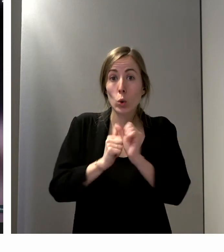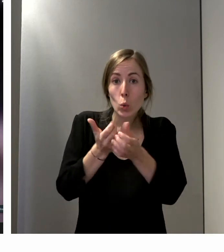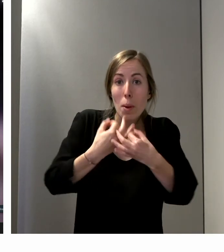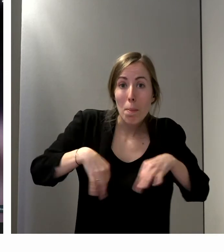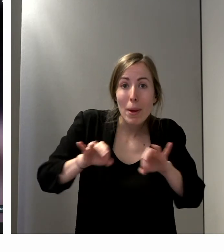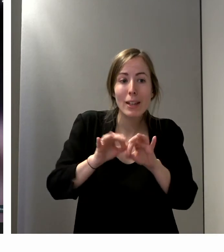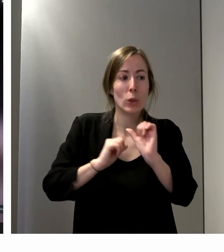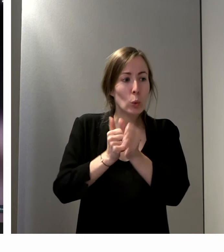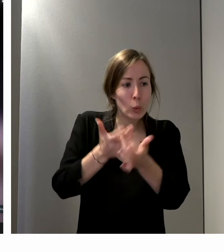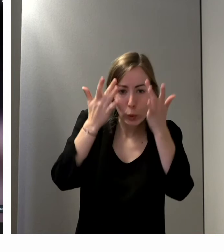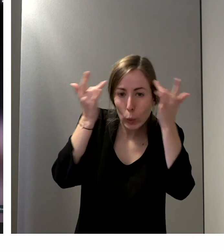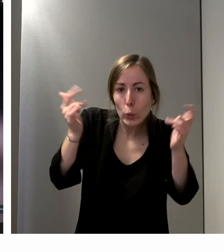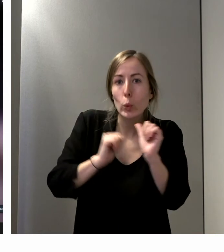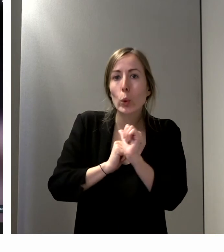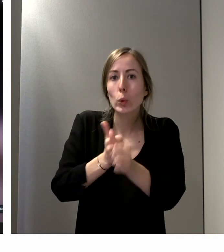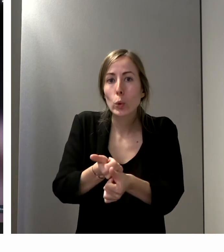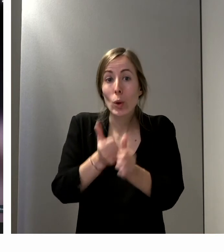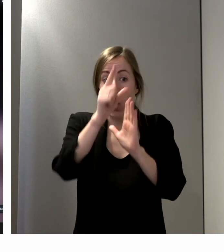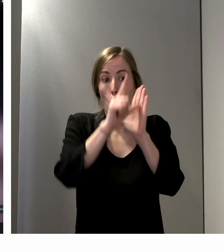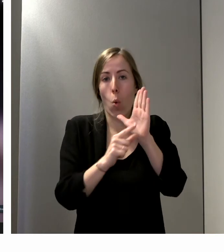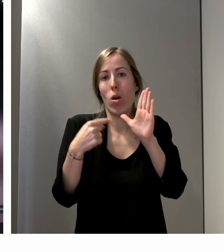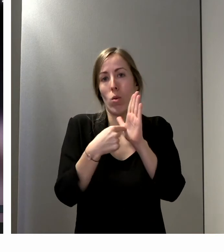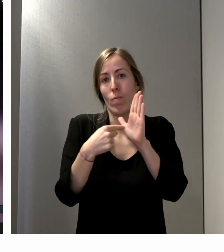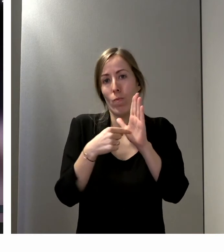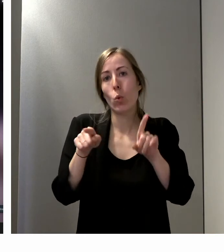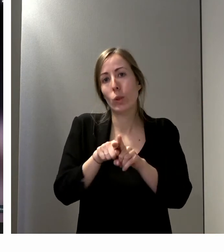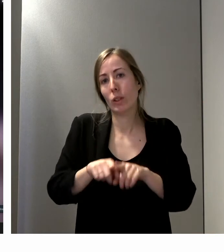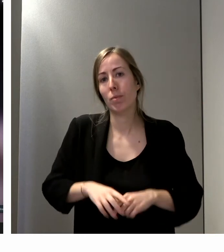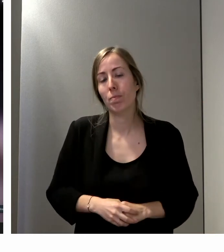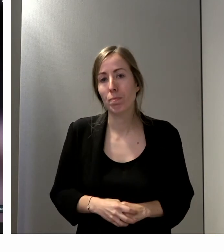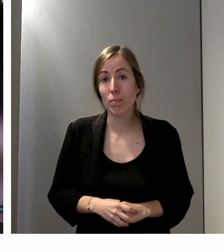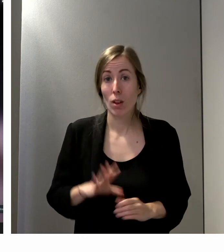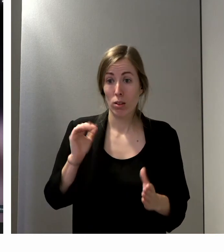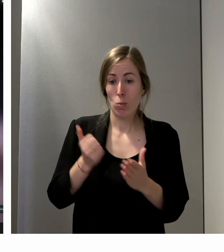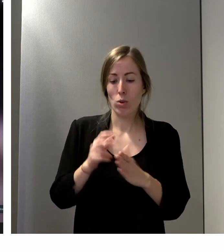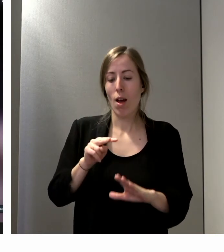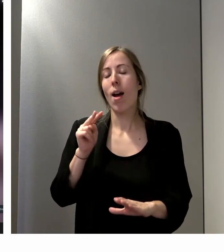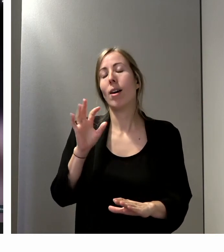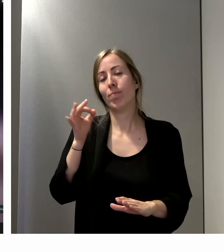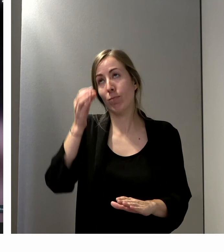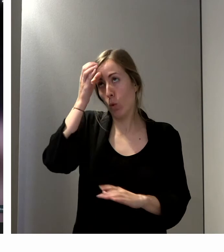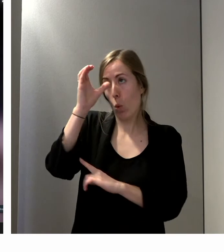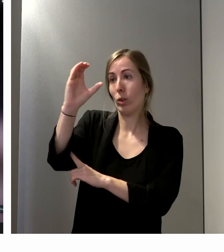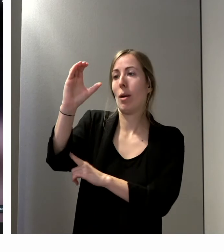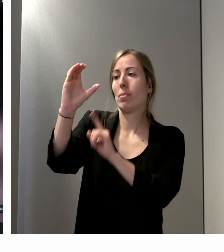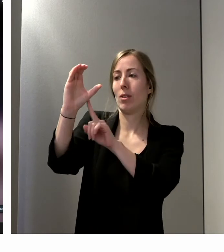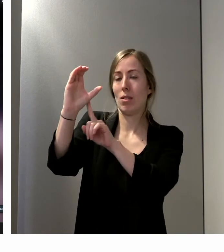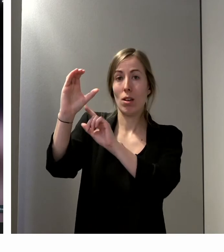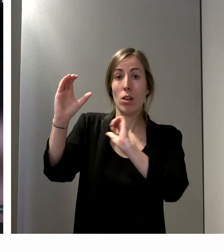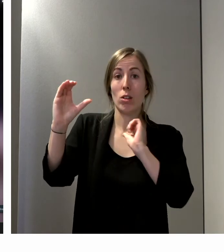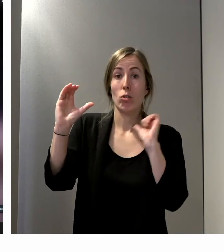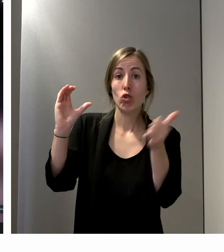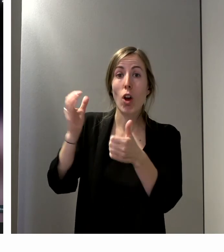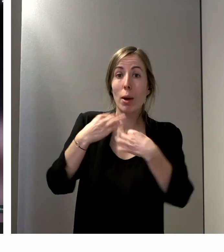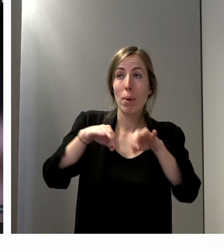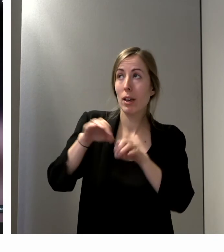pays, selon les cultures et selon les législations aussi. Ça montre qu'on a adapté le concept, que chaque pays a